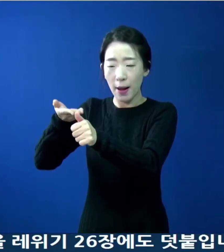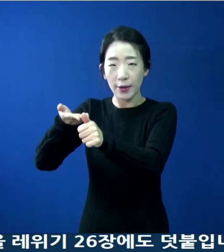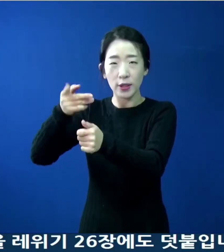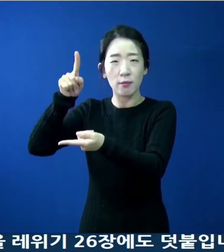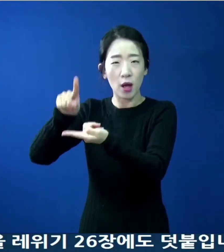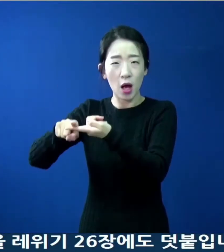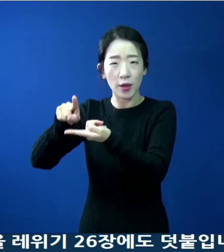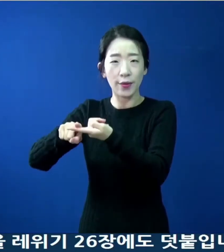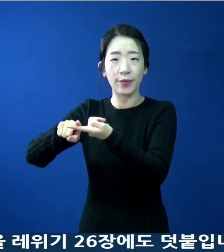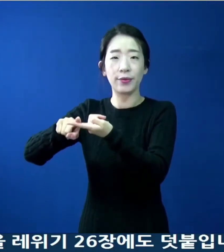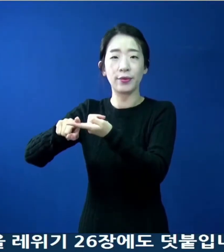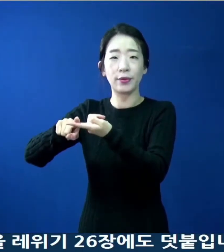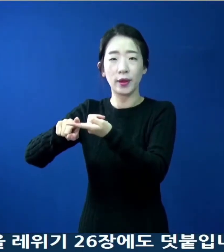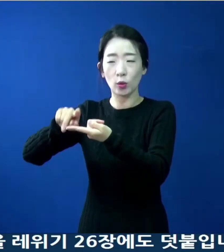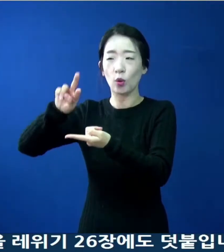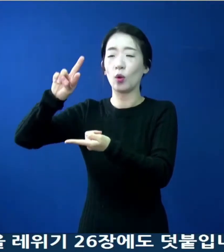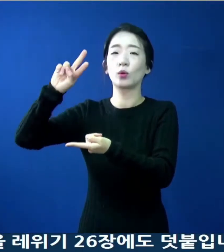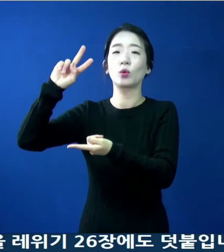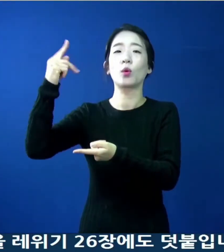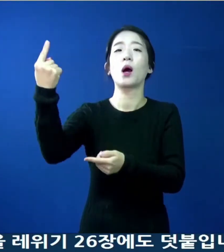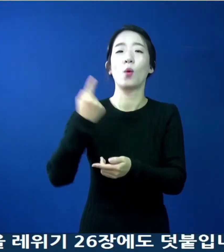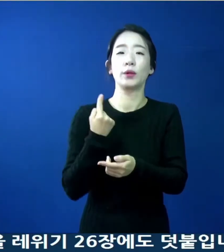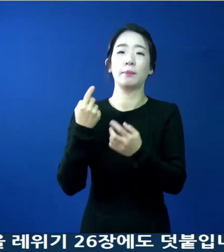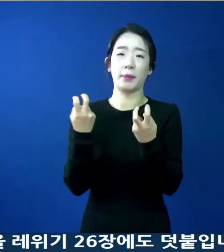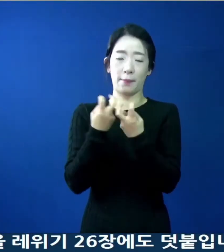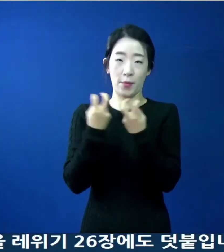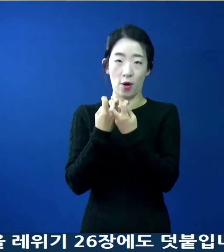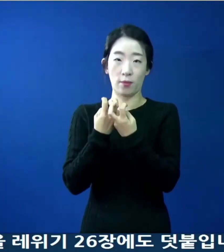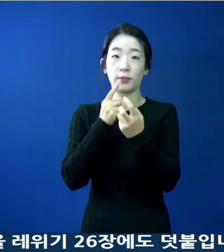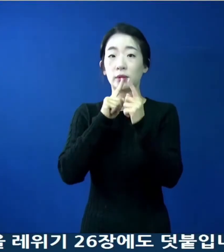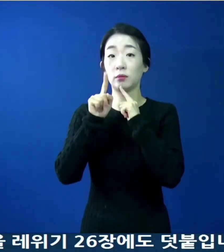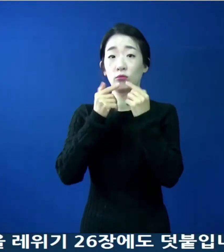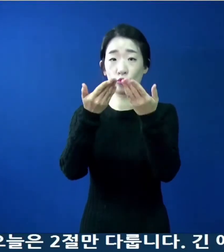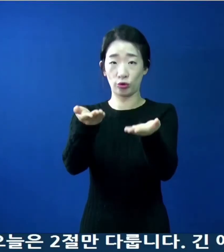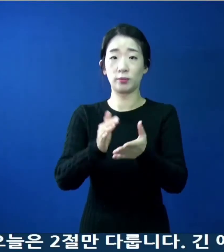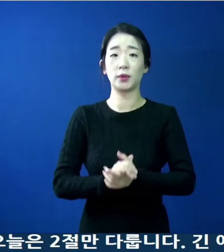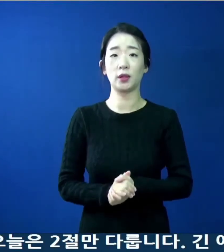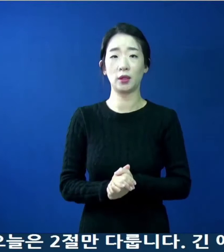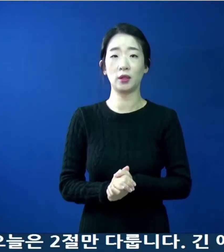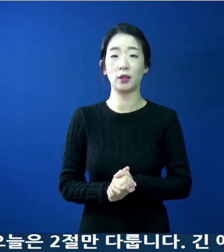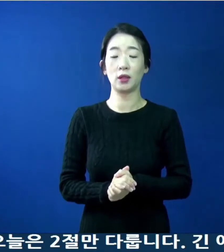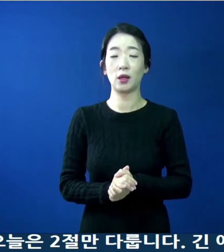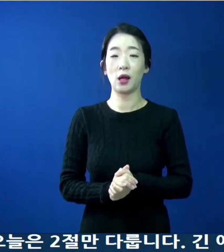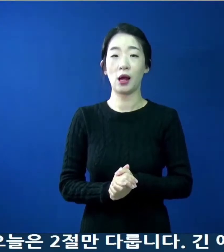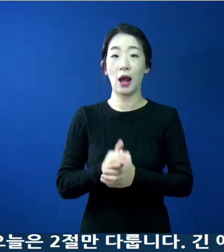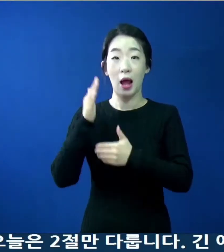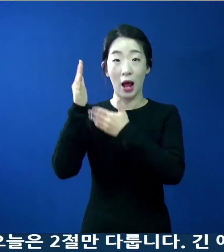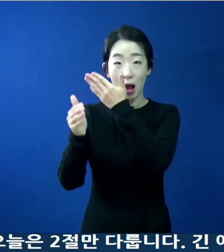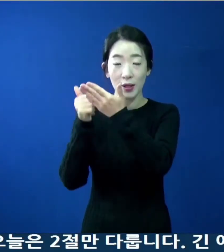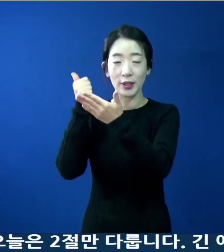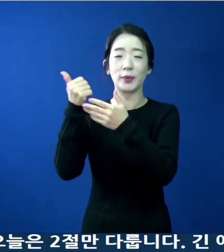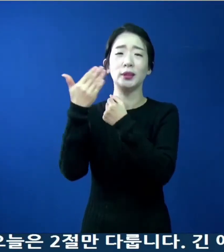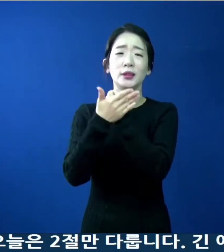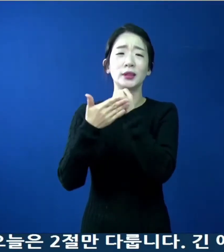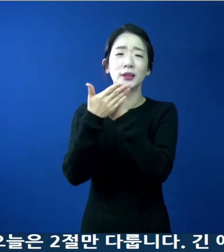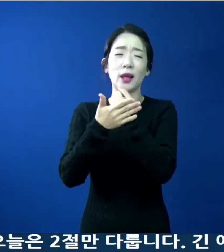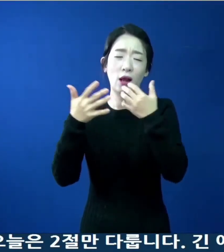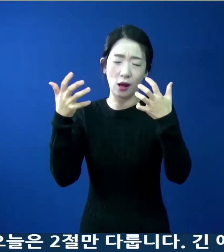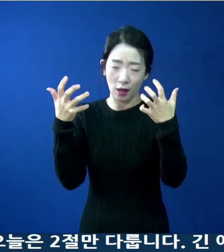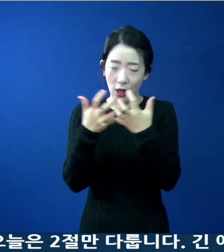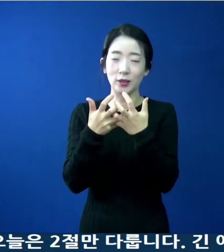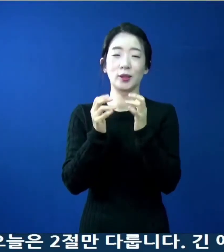만한데도 돌이키는 방법에 대한 얘기가 있어요. 여러분, 우리 주님 은혜로우신 분으로 믿으시기